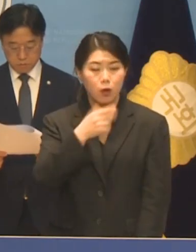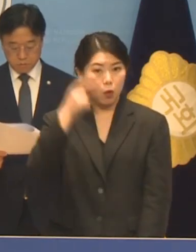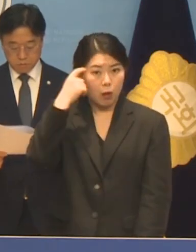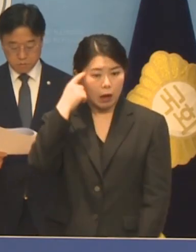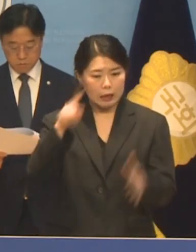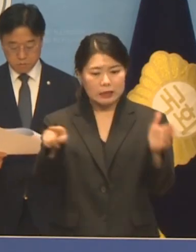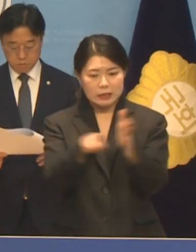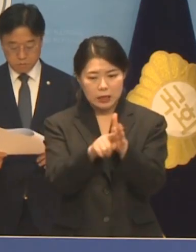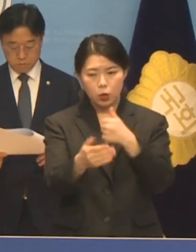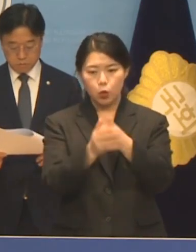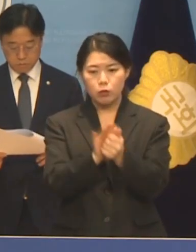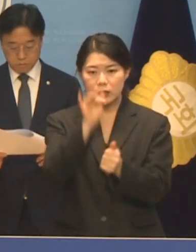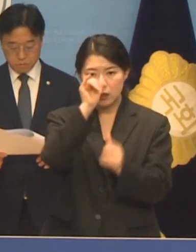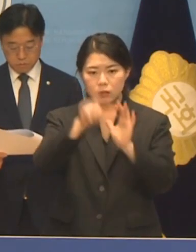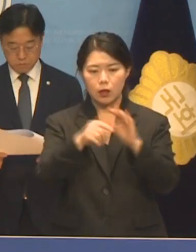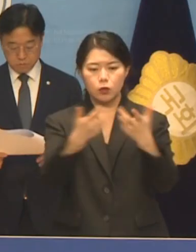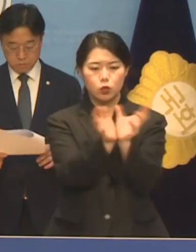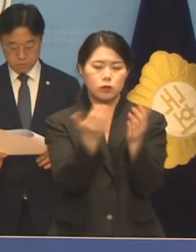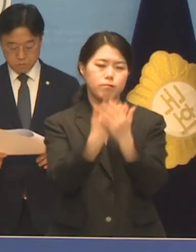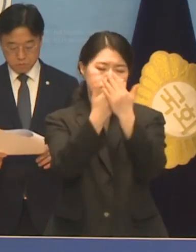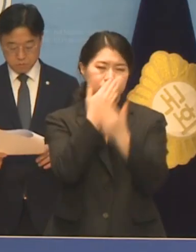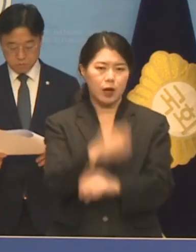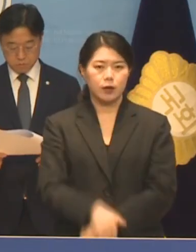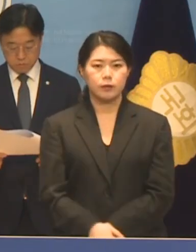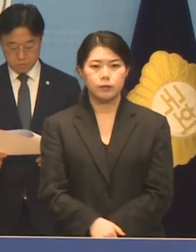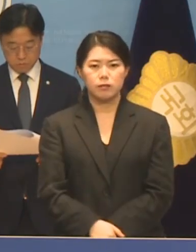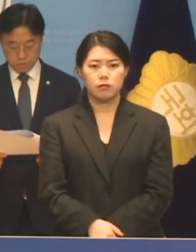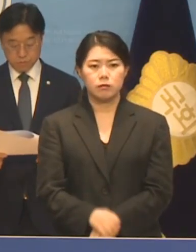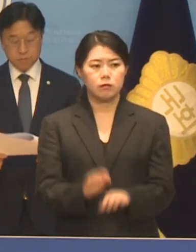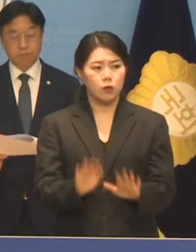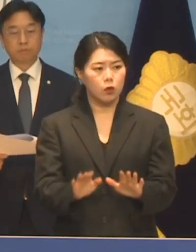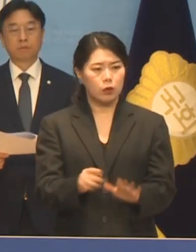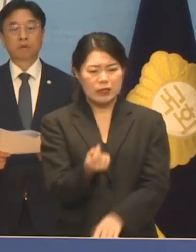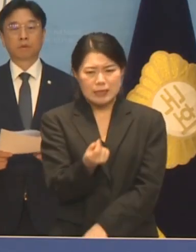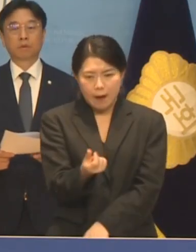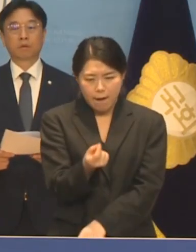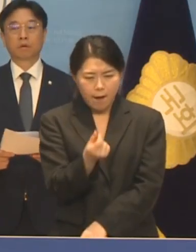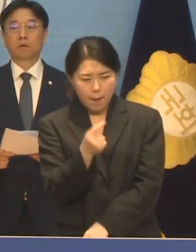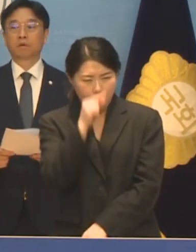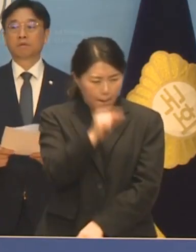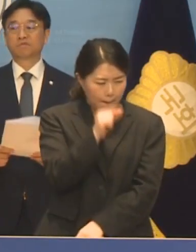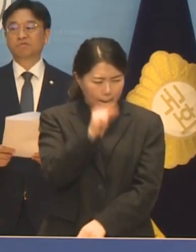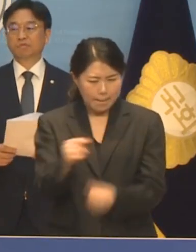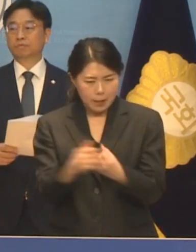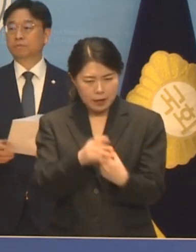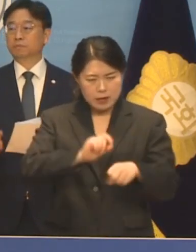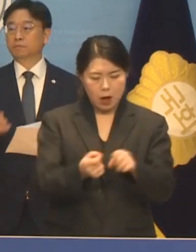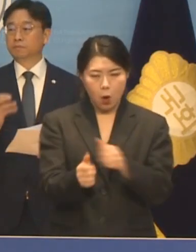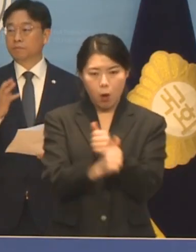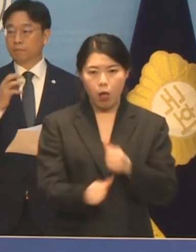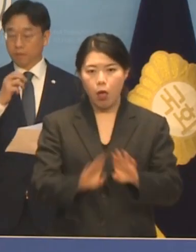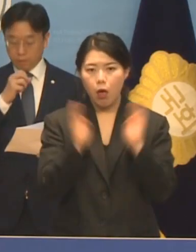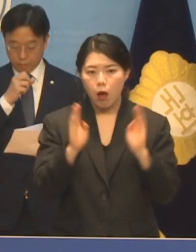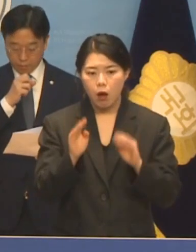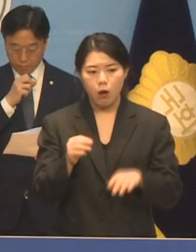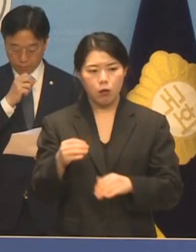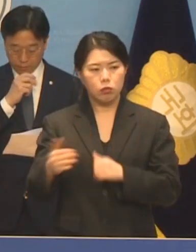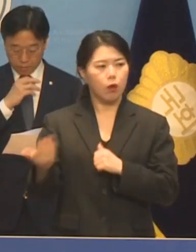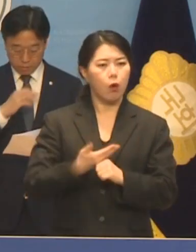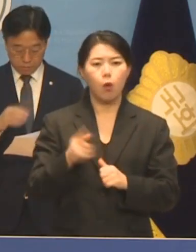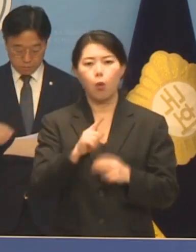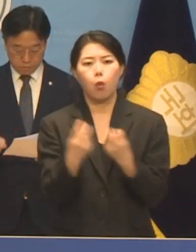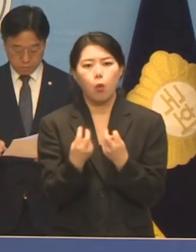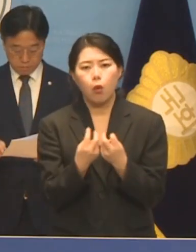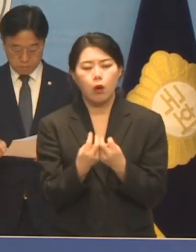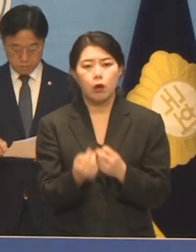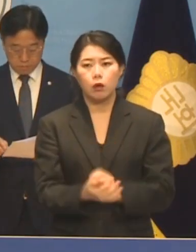신뢰가 있어야 조직도 성장할 수 있습니다. 언제 어떻게 자그마한 꼬투리가 잡혀 또 징계위가 열릴까, 혹시 해고당하지는